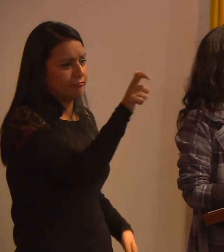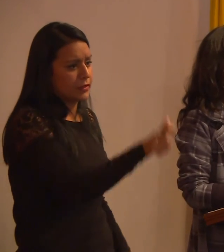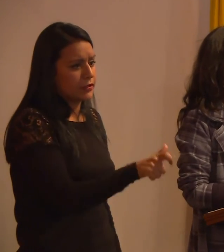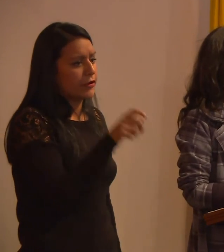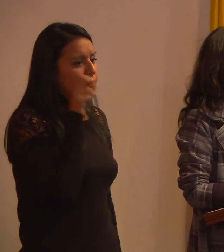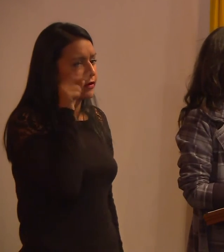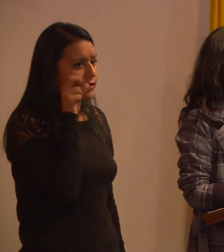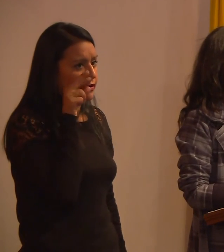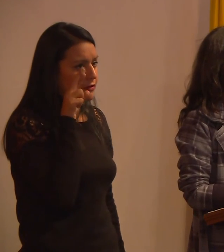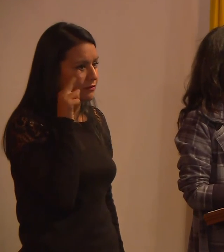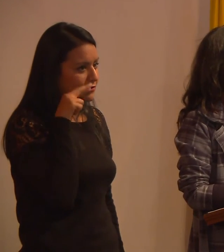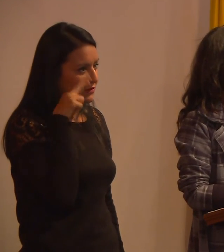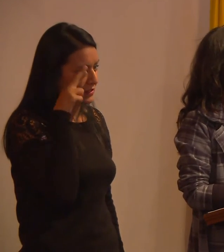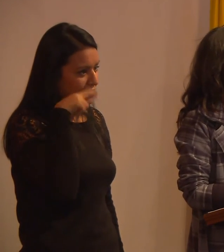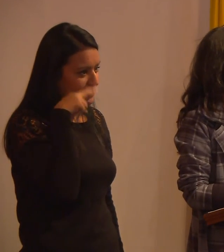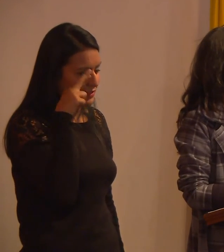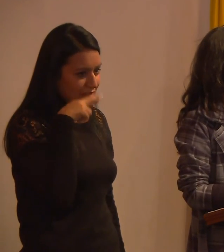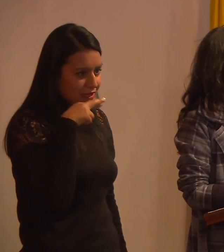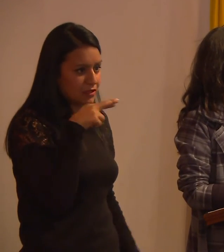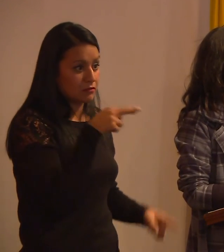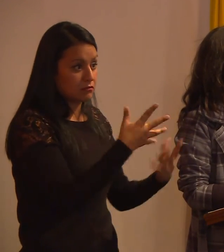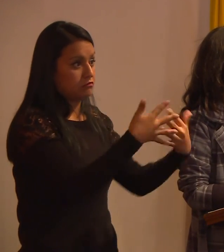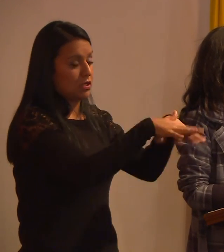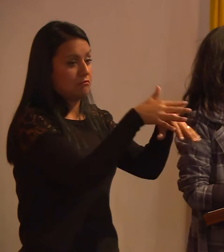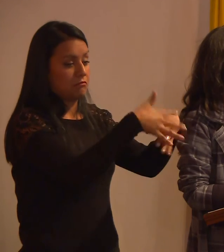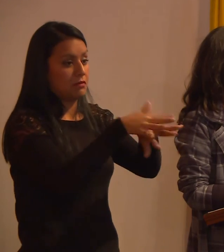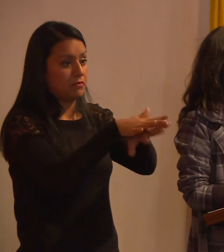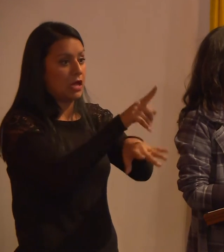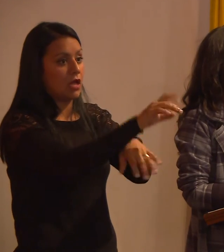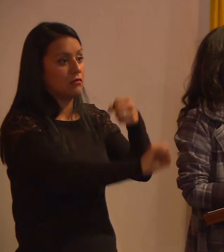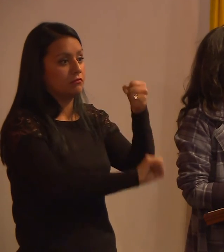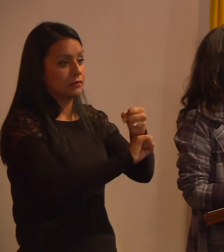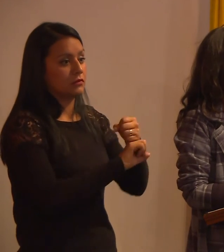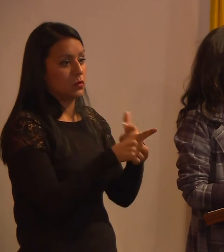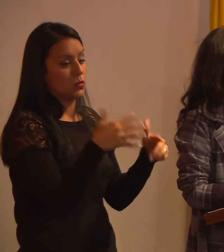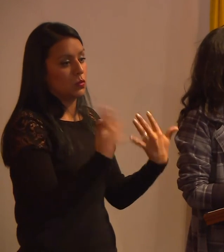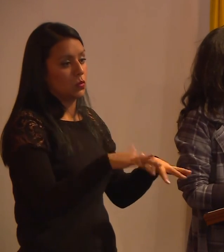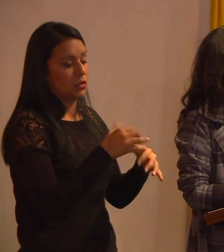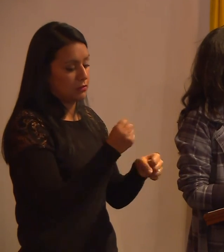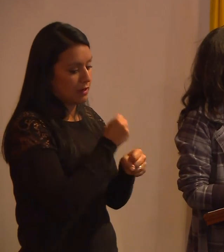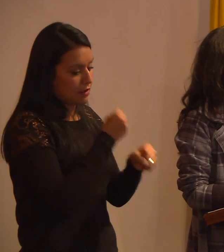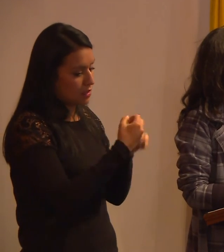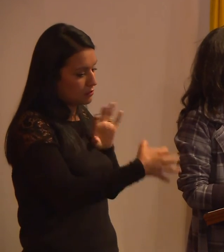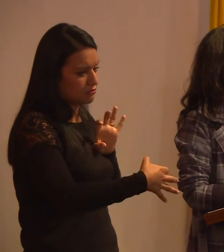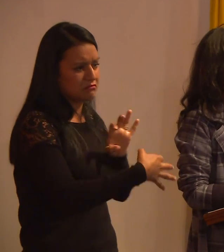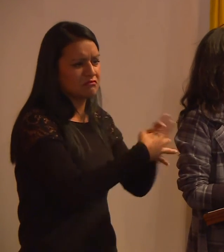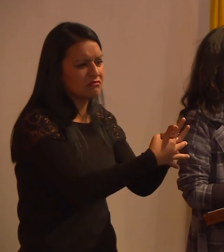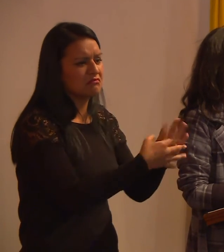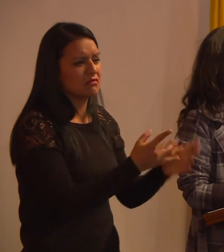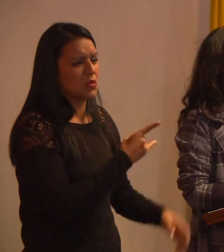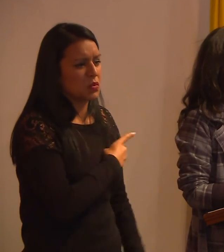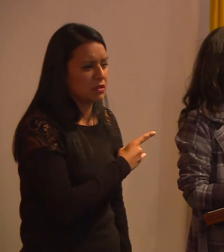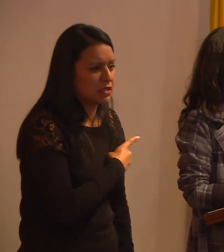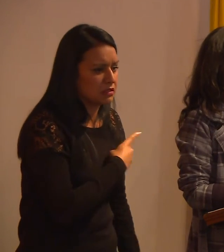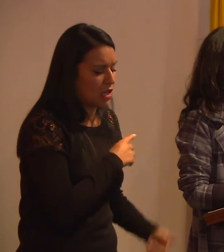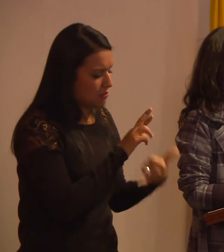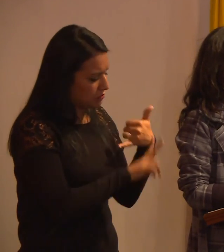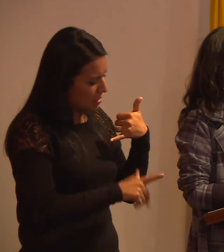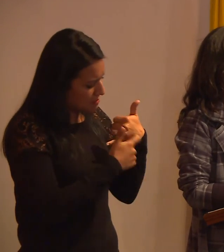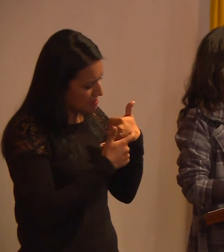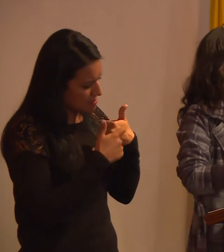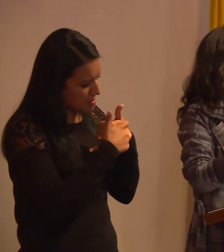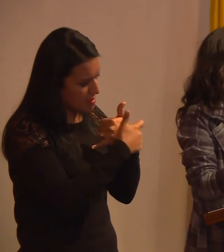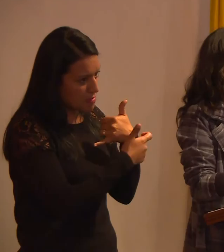Renan han sido fundamentales en la consolidación de redes que nos permitan trabajar conjuntamente con universidades regionales en el